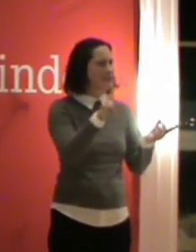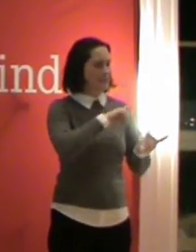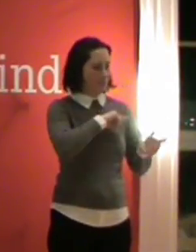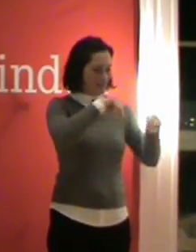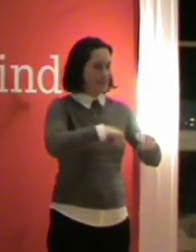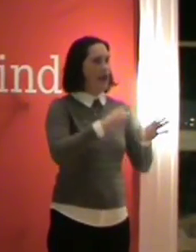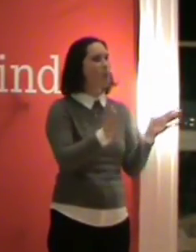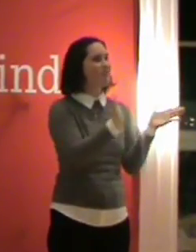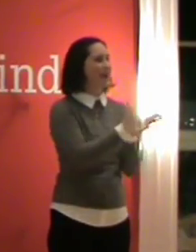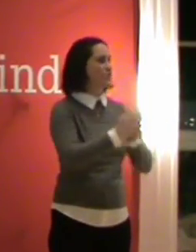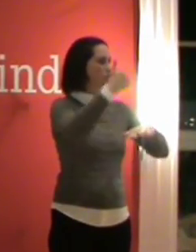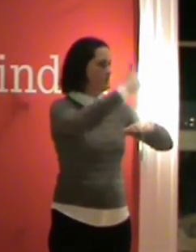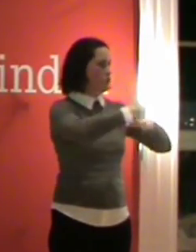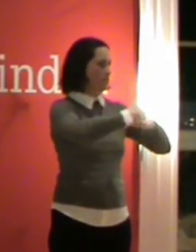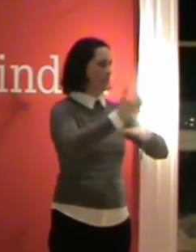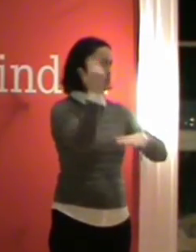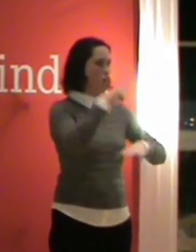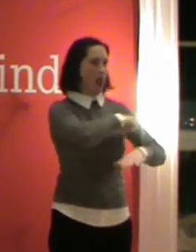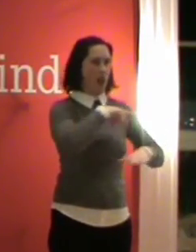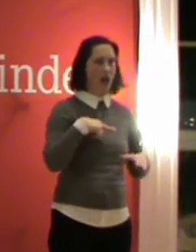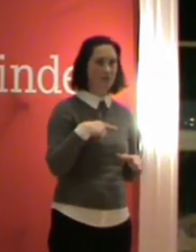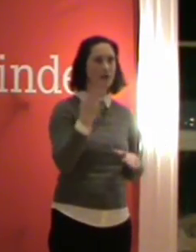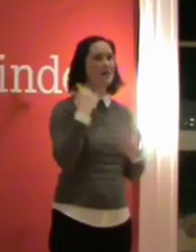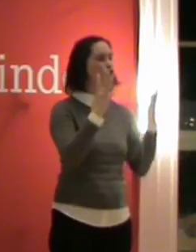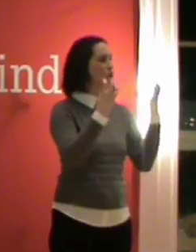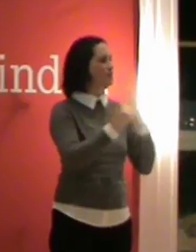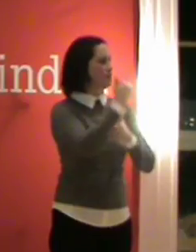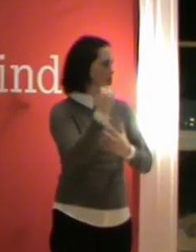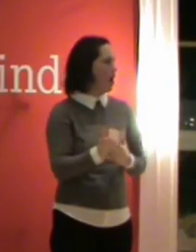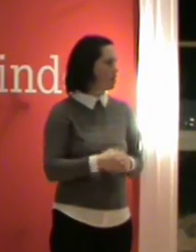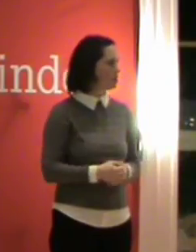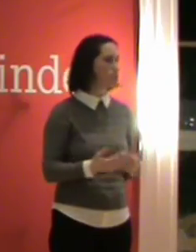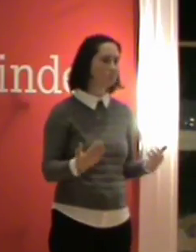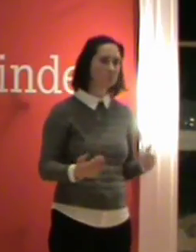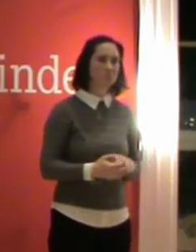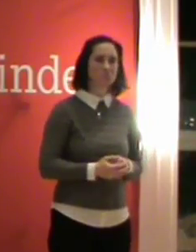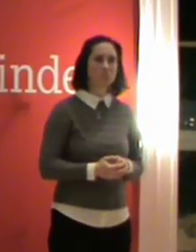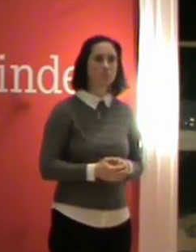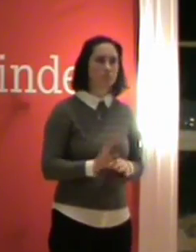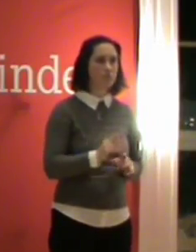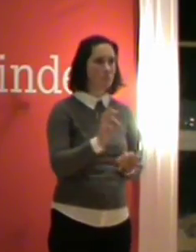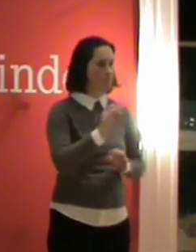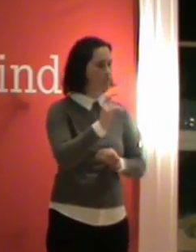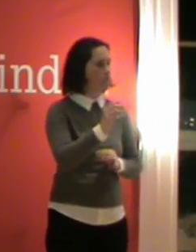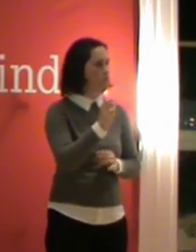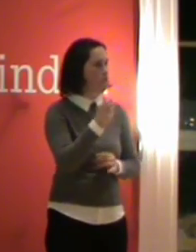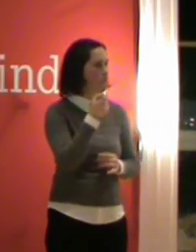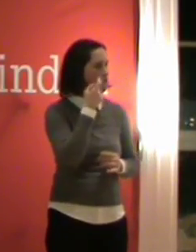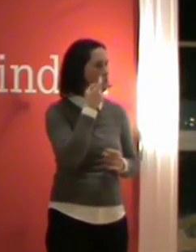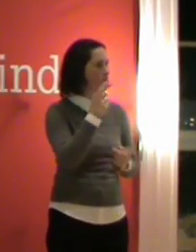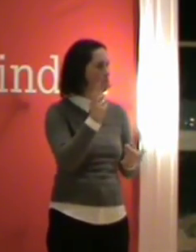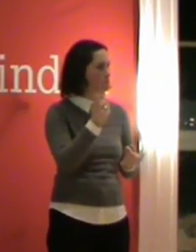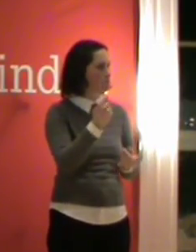hier Fraktionsvorsitzende. Ach, und irgendwann in den 90ern fiel mir auf, dass eine